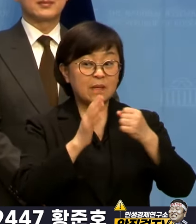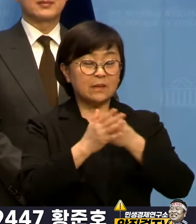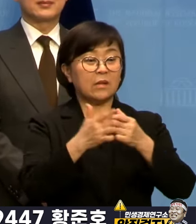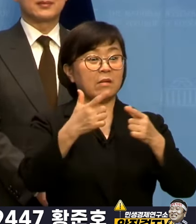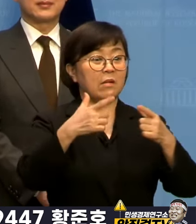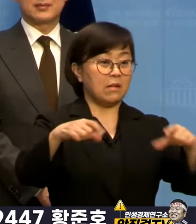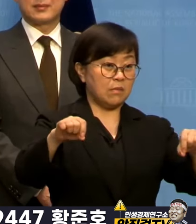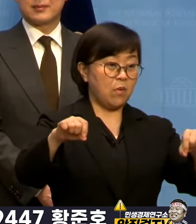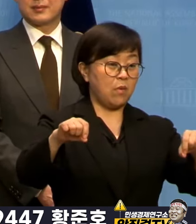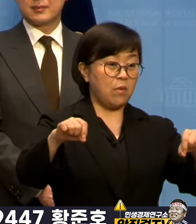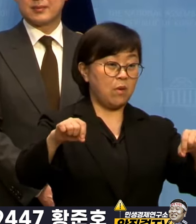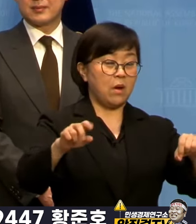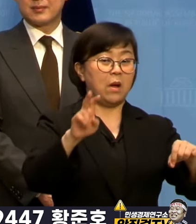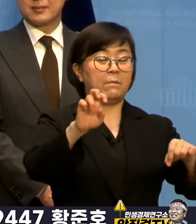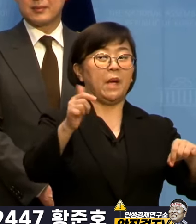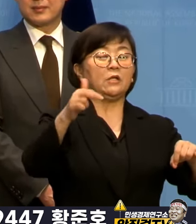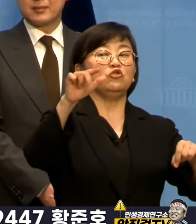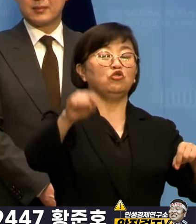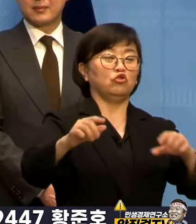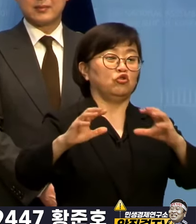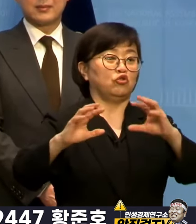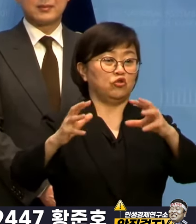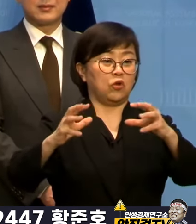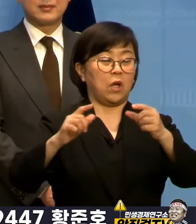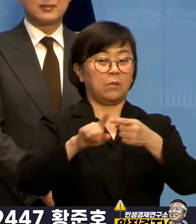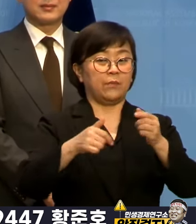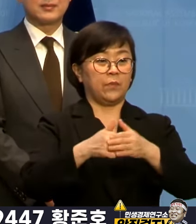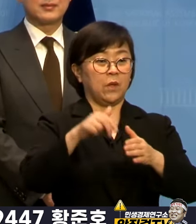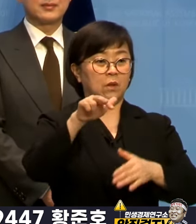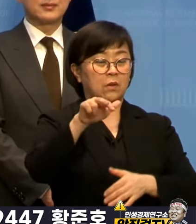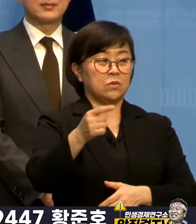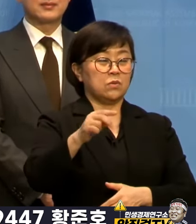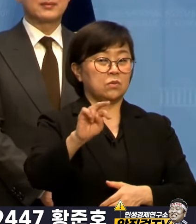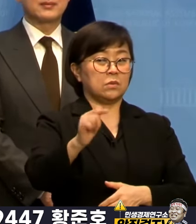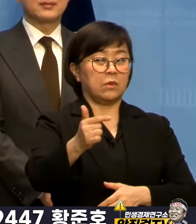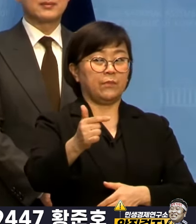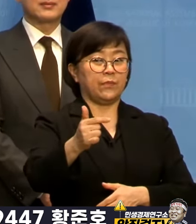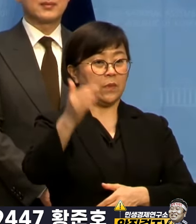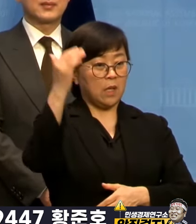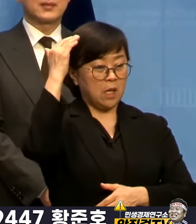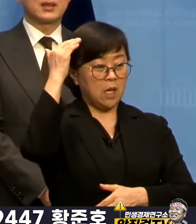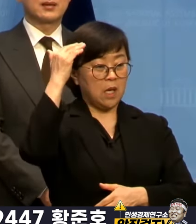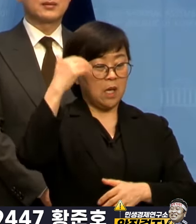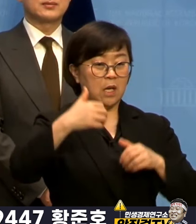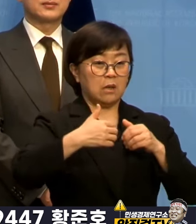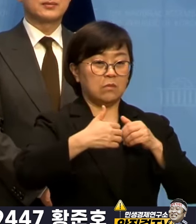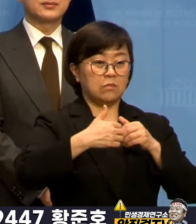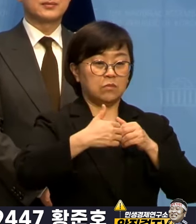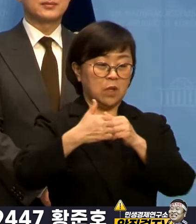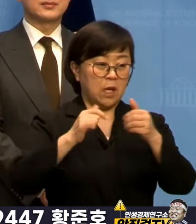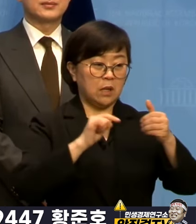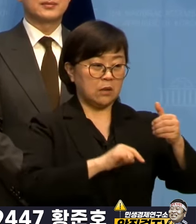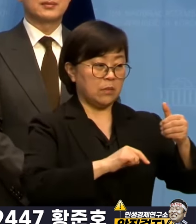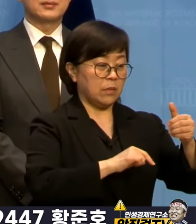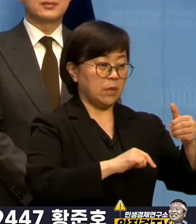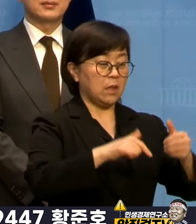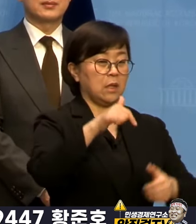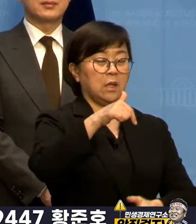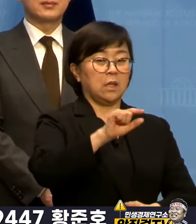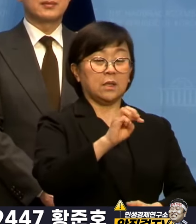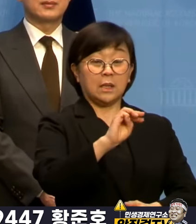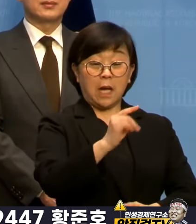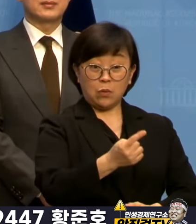일본 만민국의 군단 출신으로 조선 우리 한인군단 투사들을 통과했던